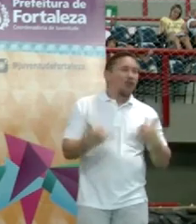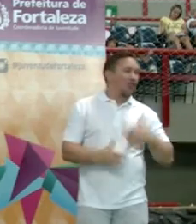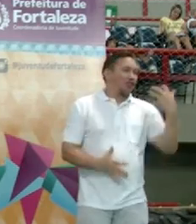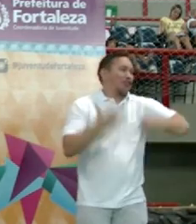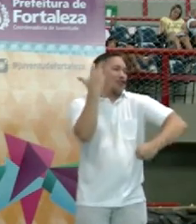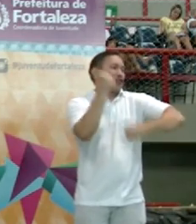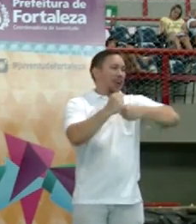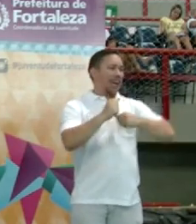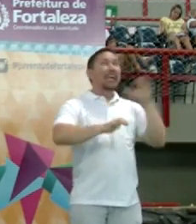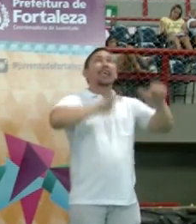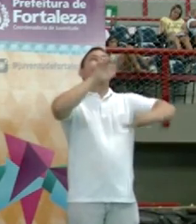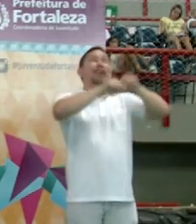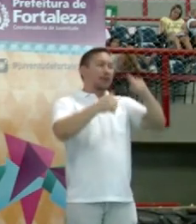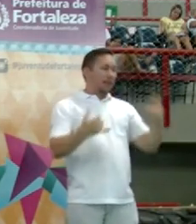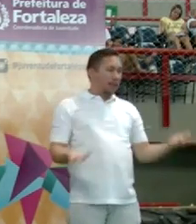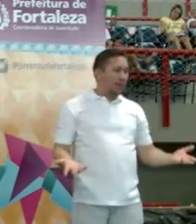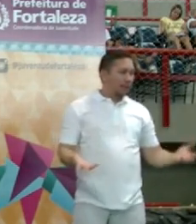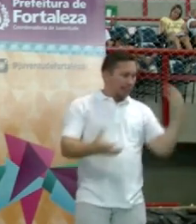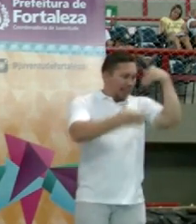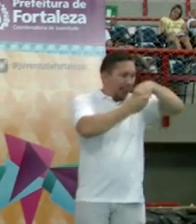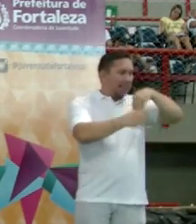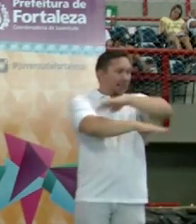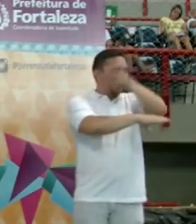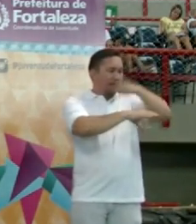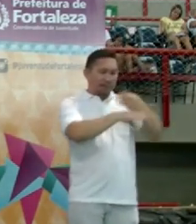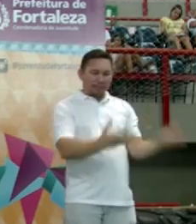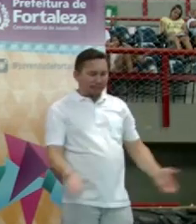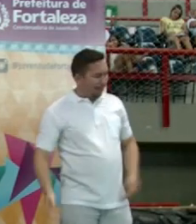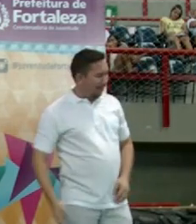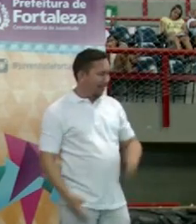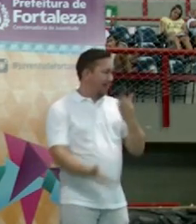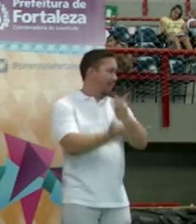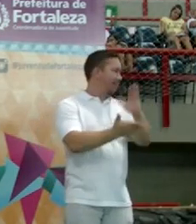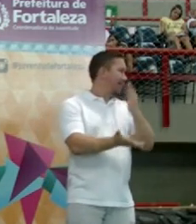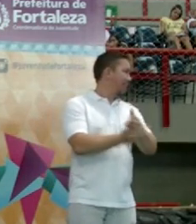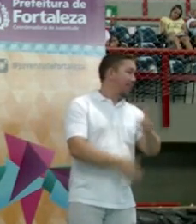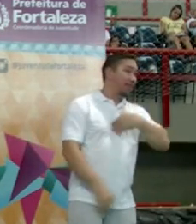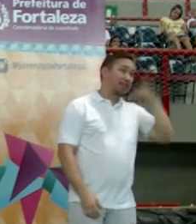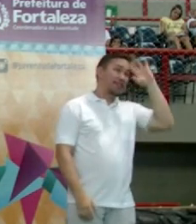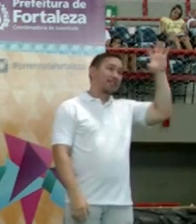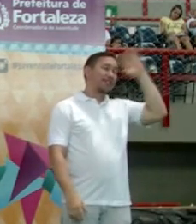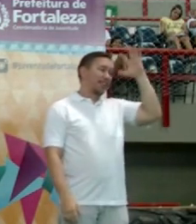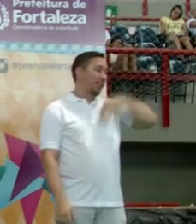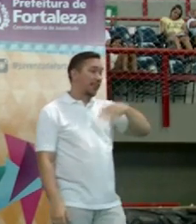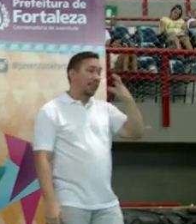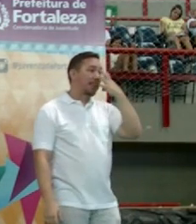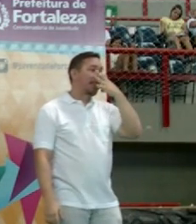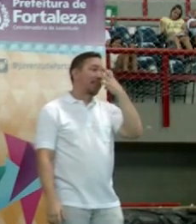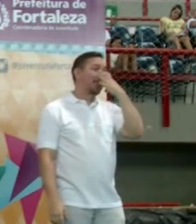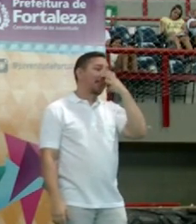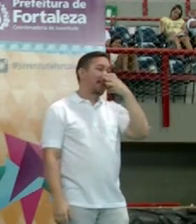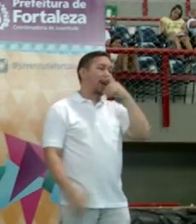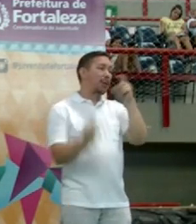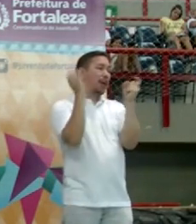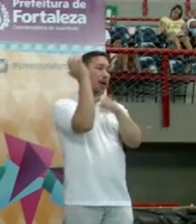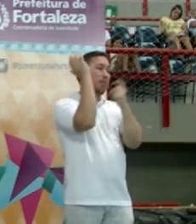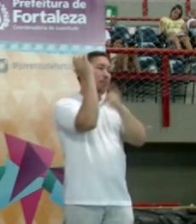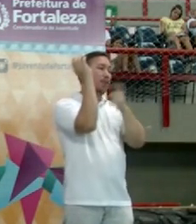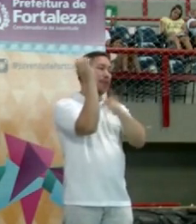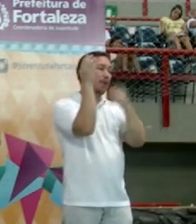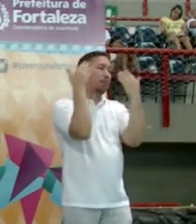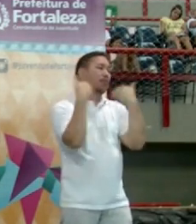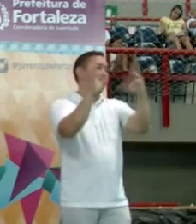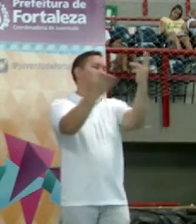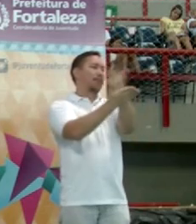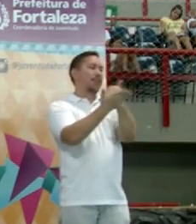alpinista, lá na montanha? Não tem negócio de jacaré não, isso é pica-pau. Tá certo? Pica-pau não é referência histórica,